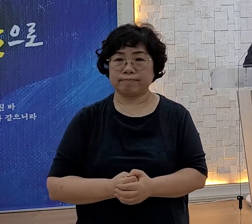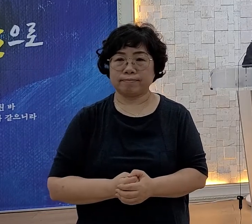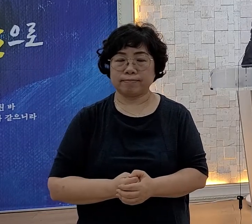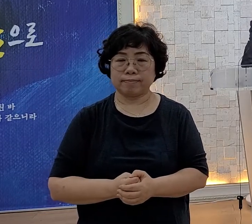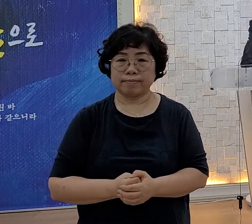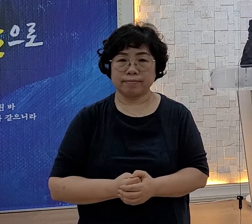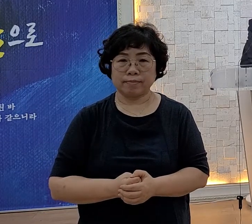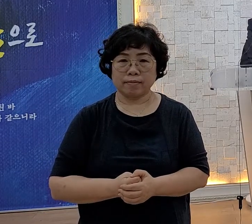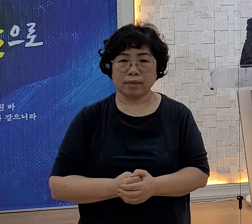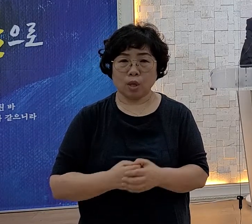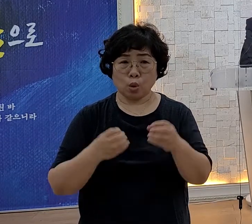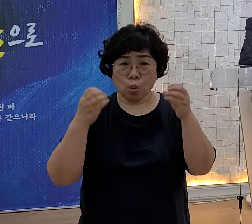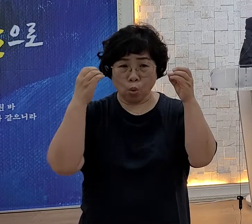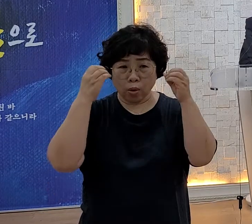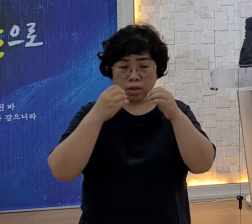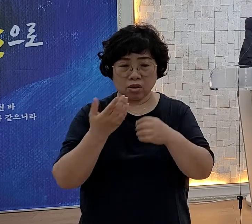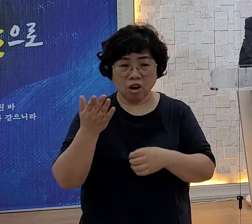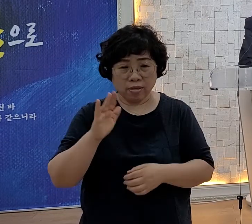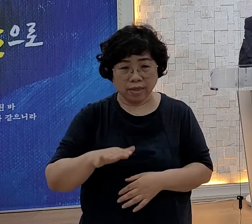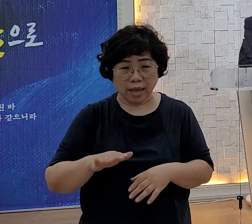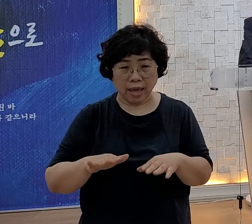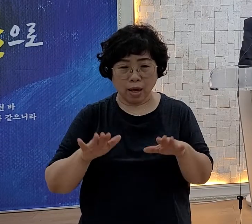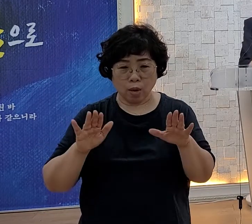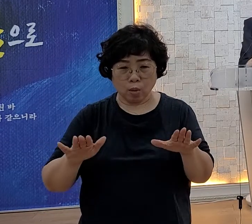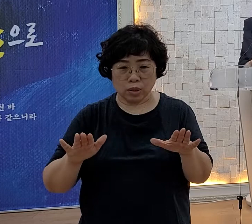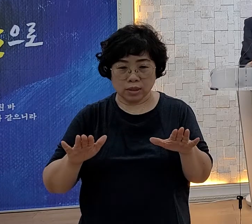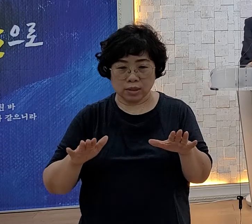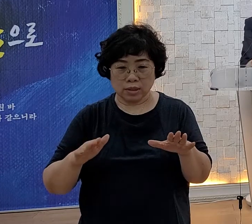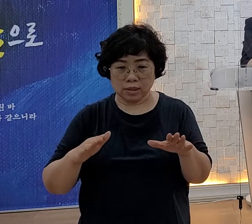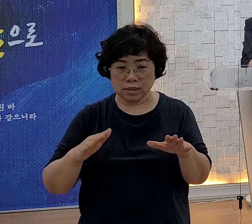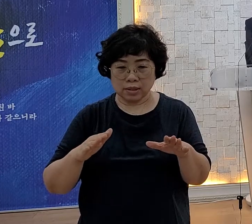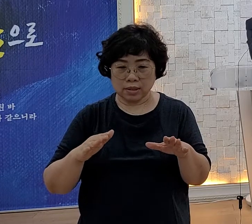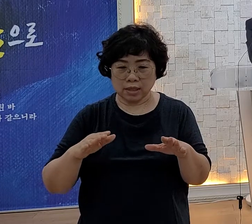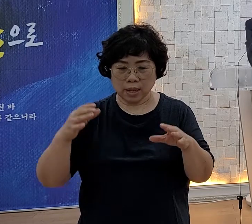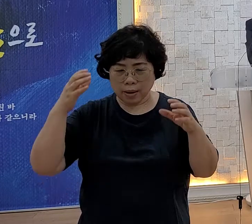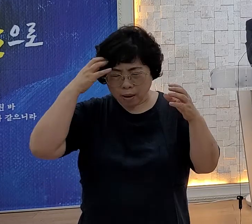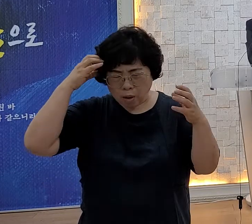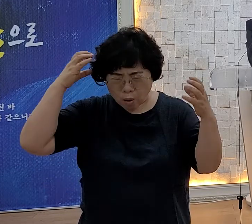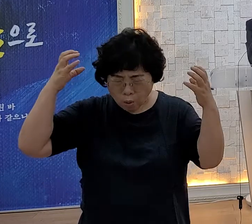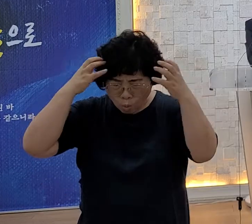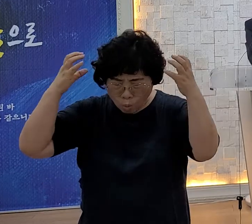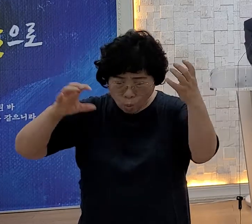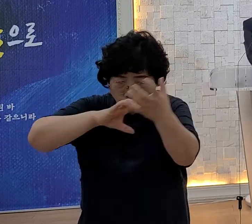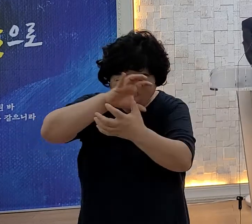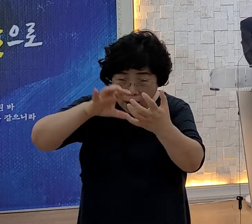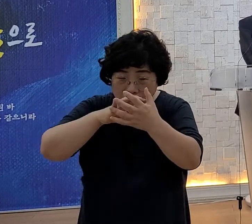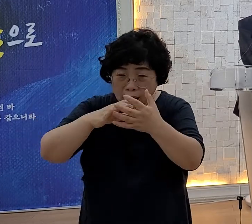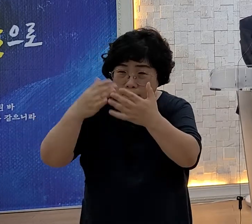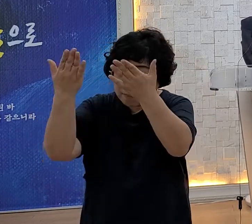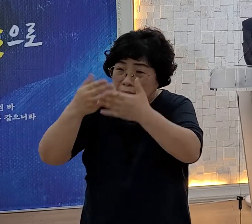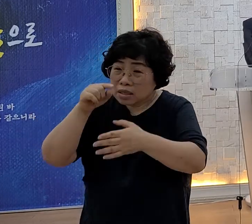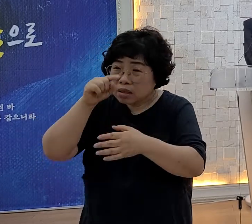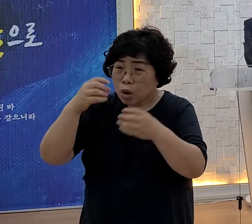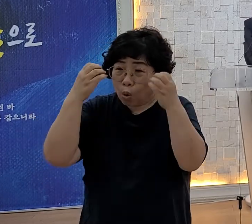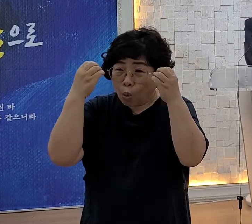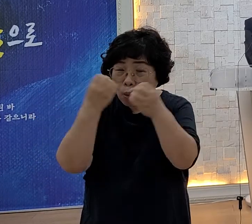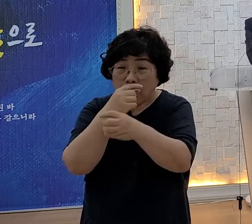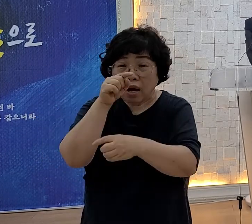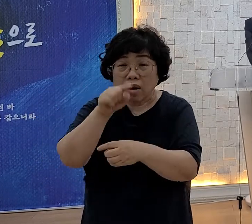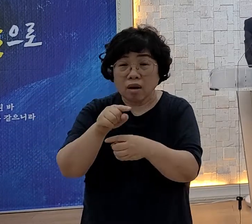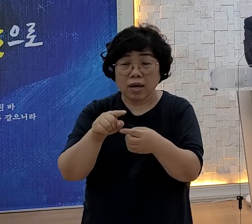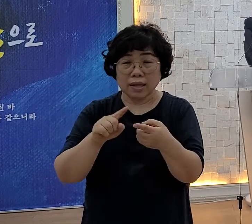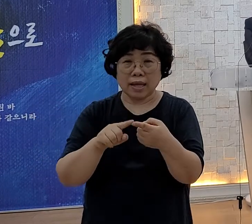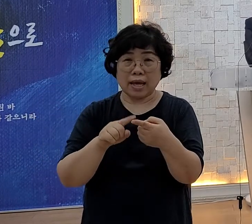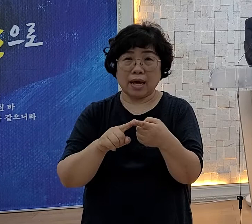여러분, 이게 오해라는 것을 오늘 이 말씀을 통해 이 순간부터 여러분 꼭 기억하셔야 돼요. 내가 잘못 생각하고 있었구나.